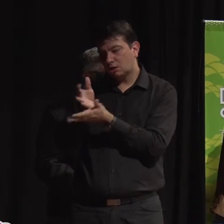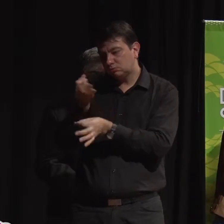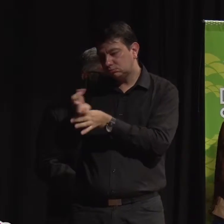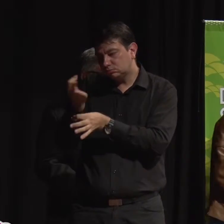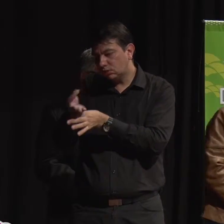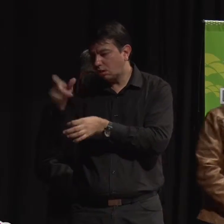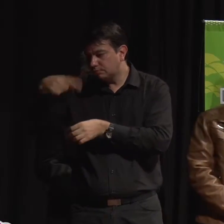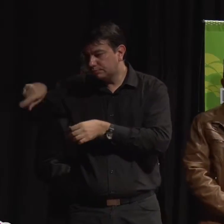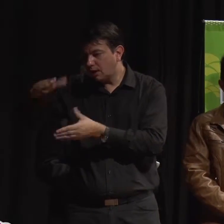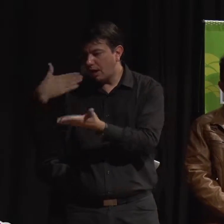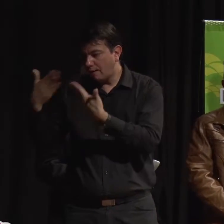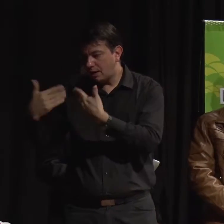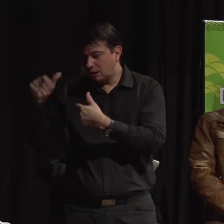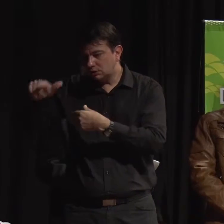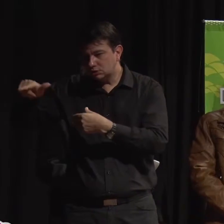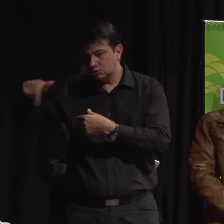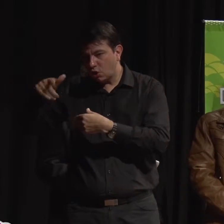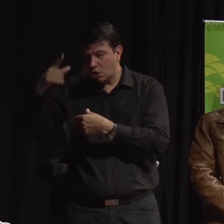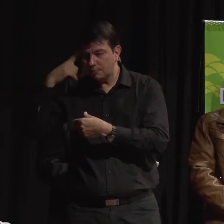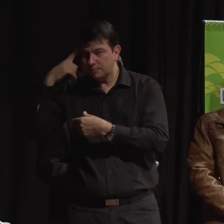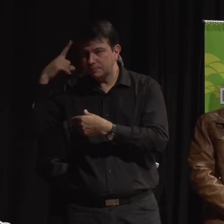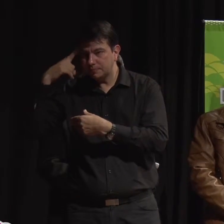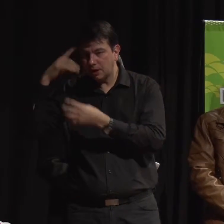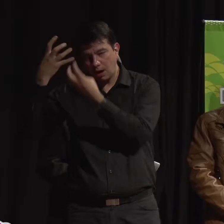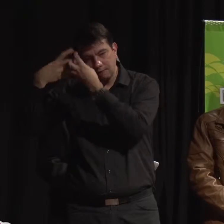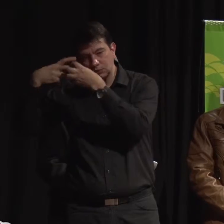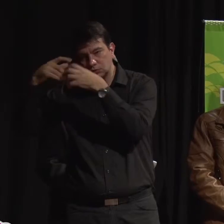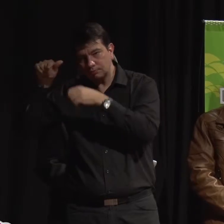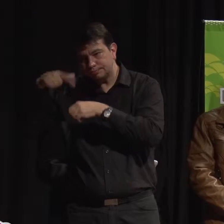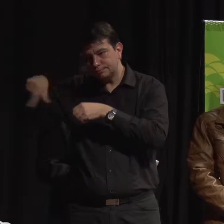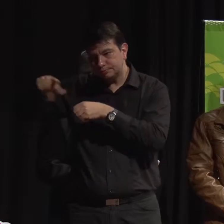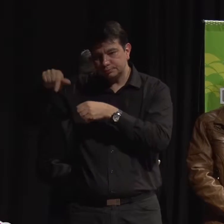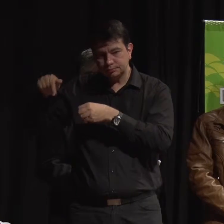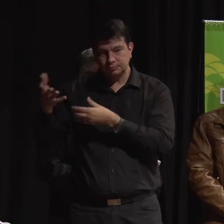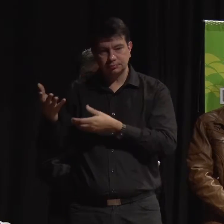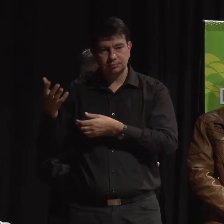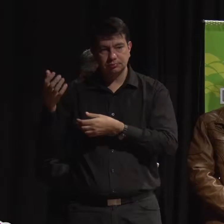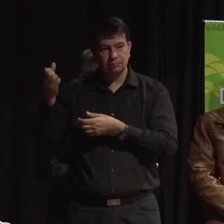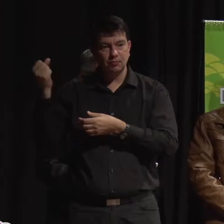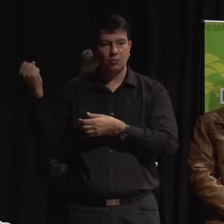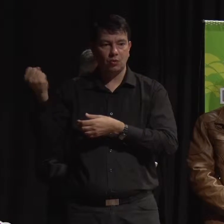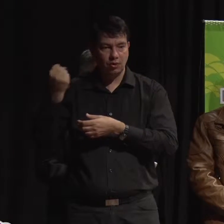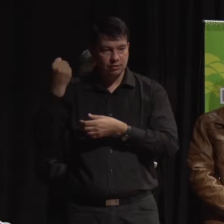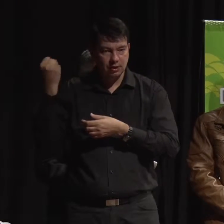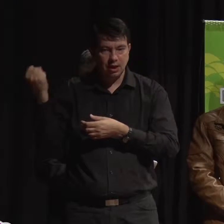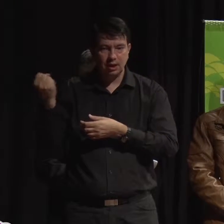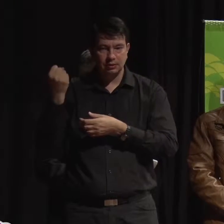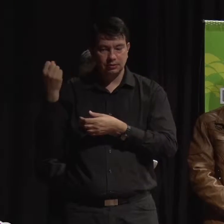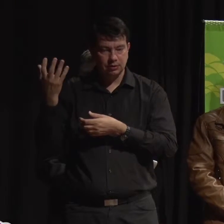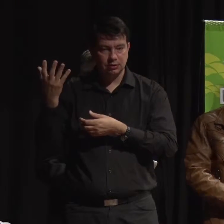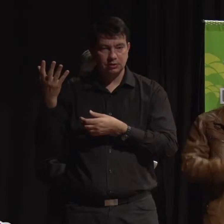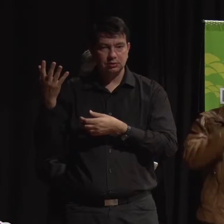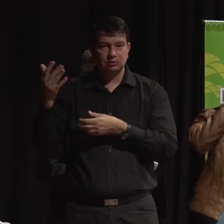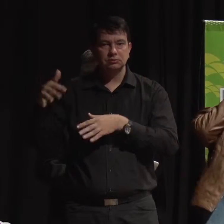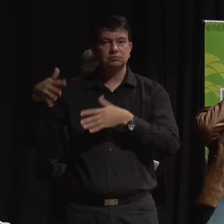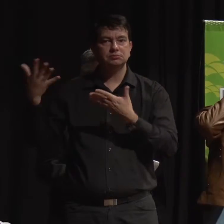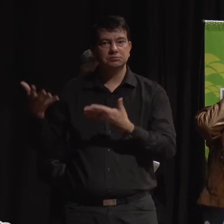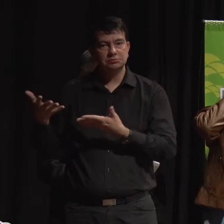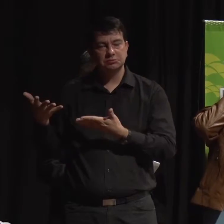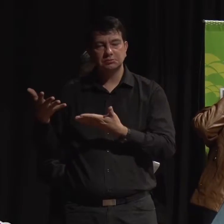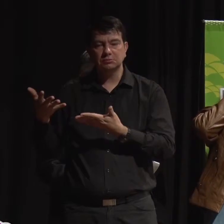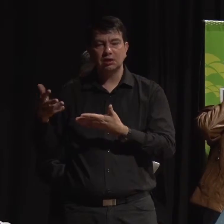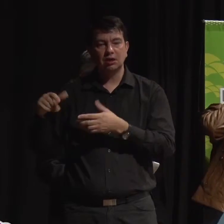cosas y también de otras cosas que por ahí eran más amplios que los contenidos que teníamos en esos en esos talleres que tienen que ver con